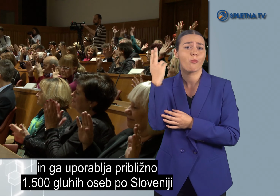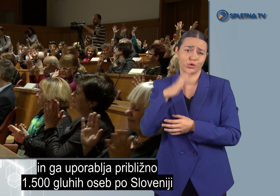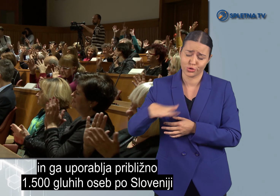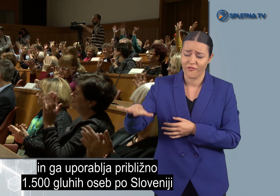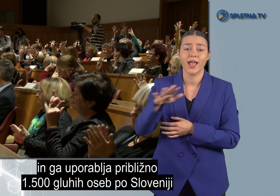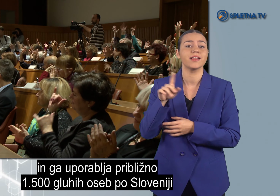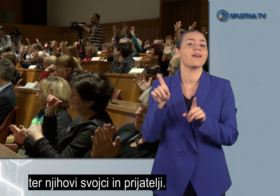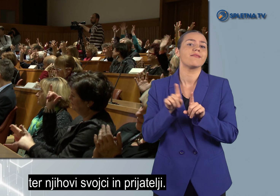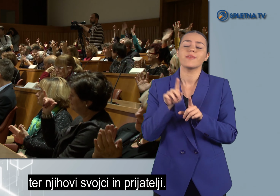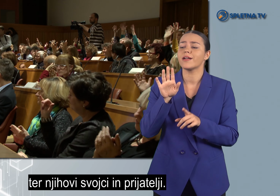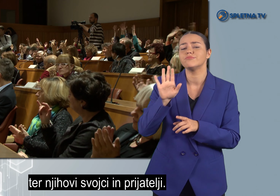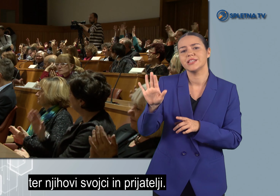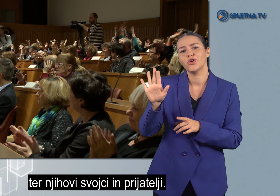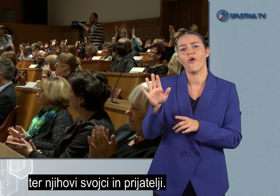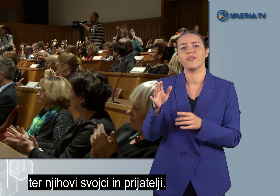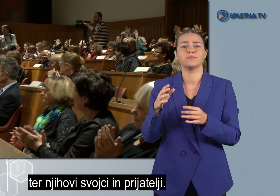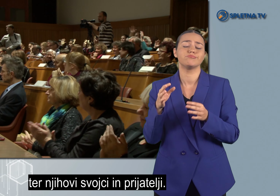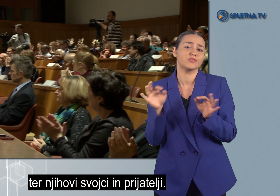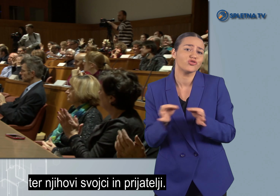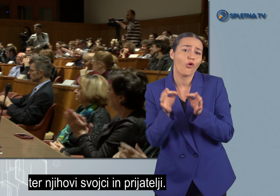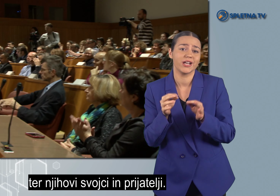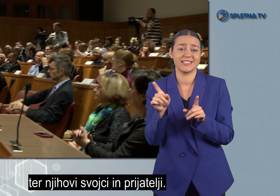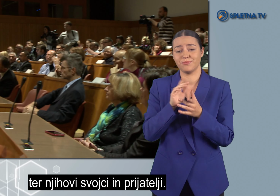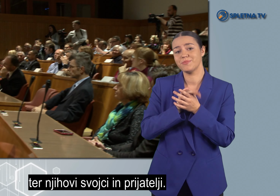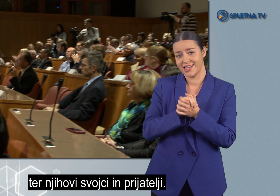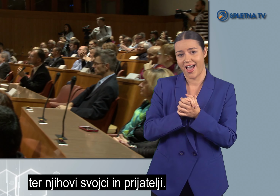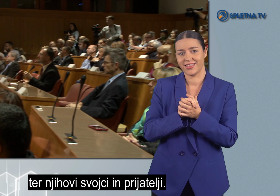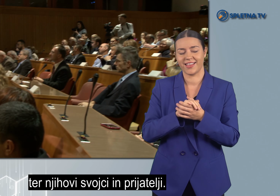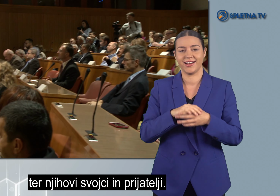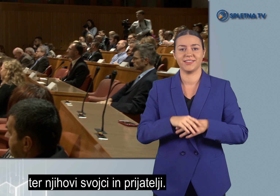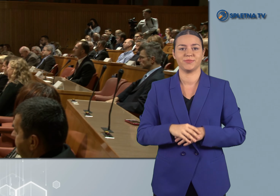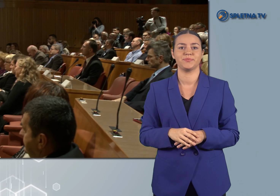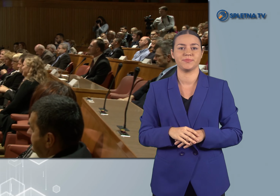Sloveniji ter njihovi svojci in prijatelji.